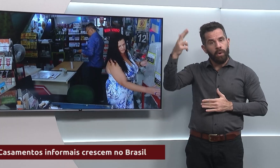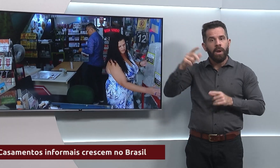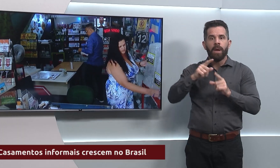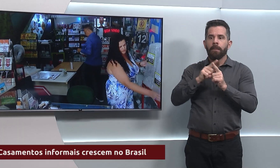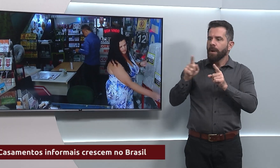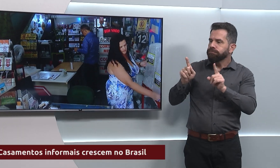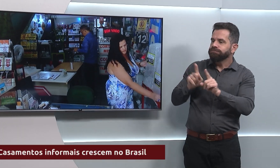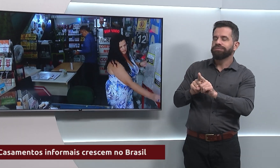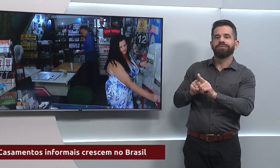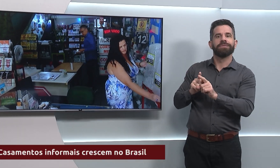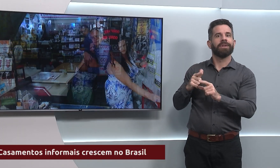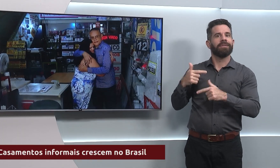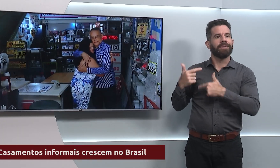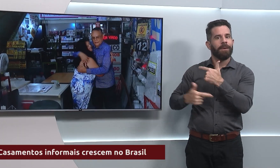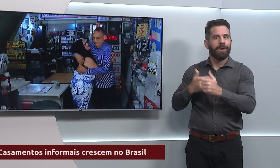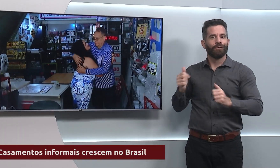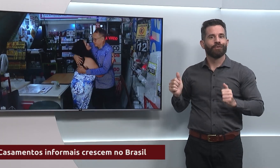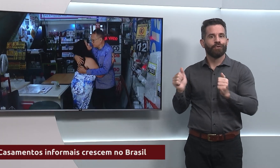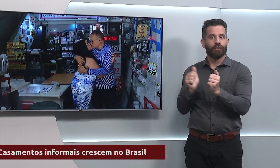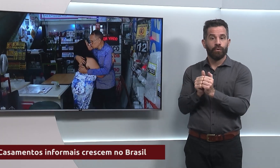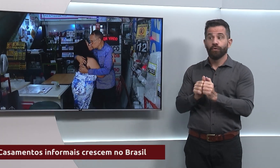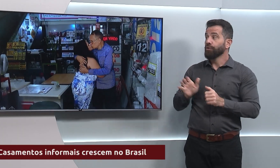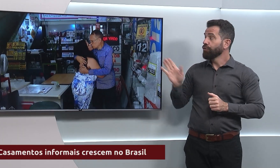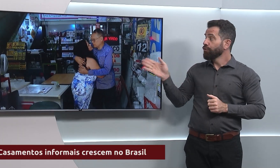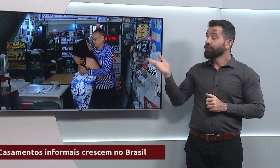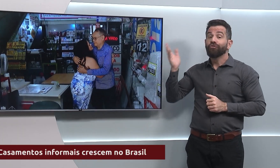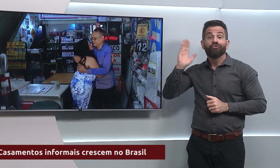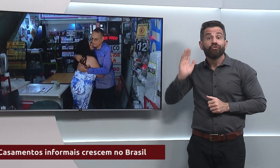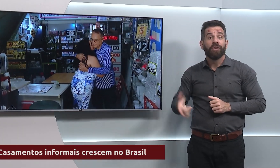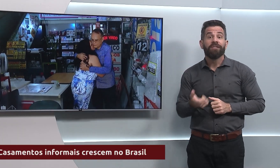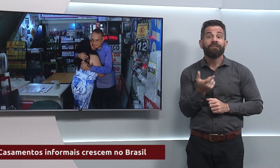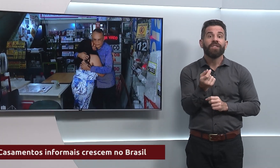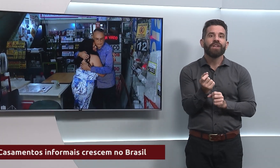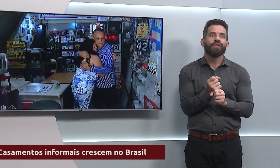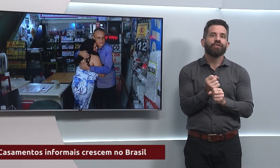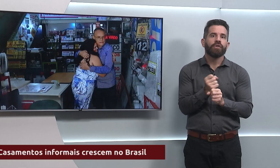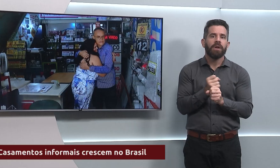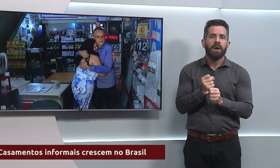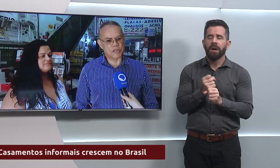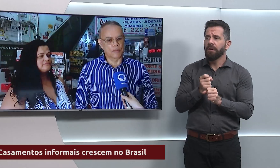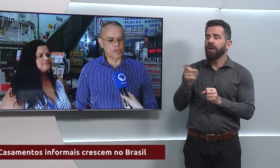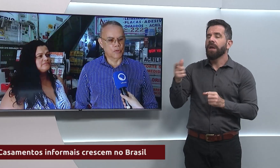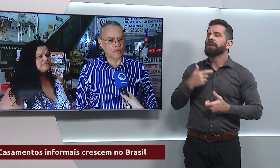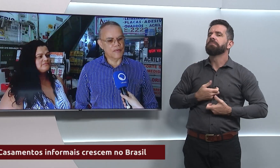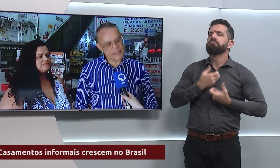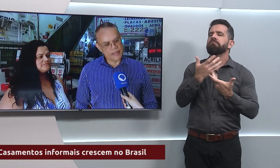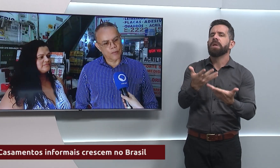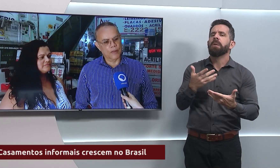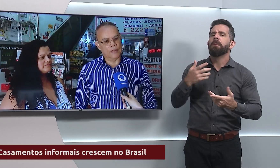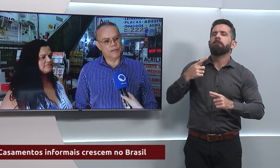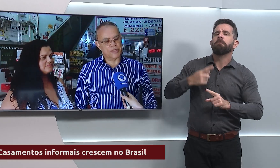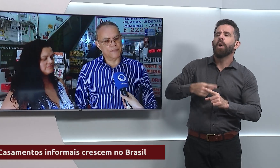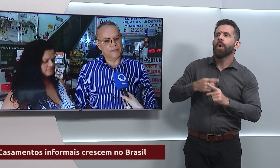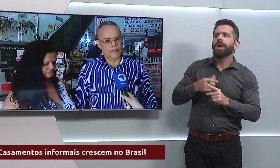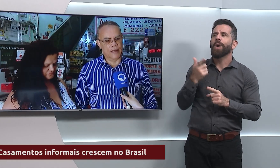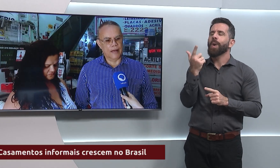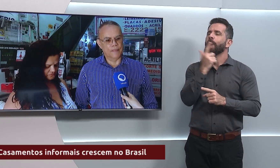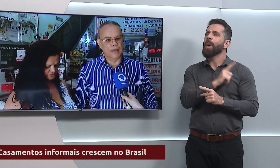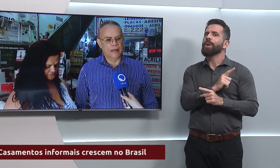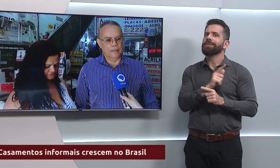2 décadas, eles revelam o segredo da boa convivência. Estamos juntos há 25 anos, tá?